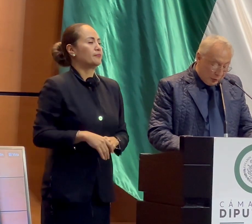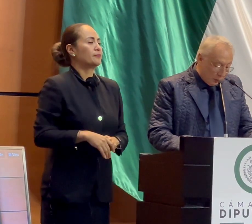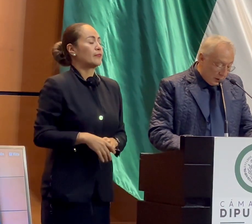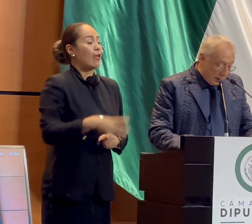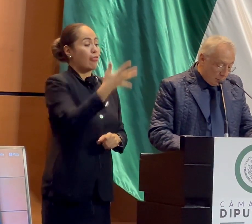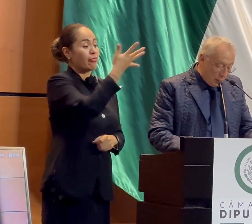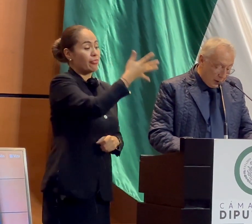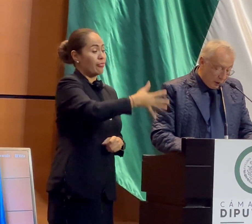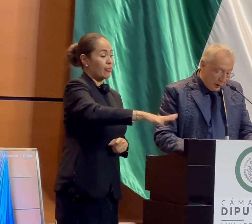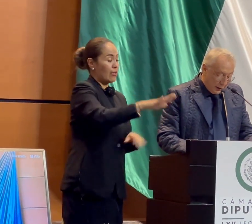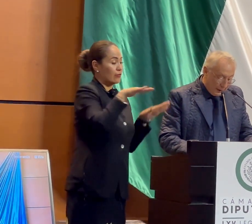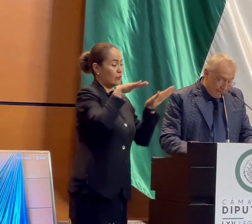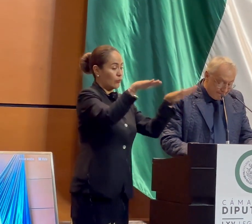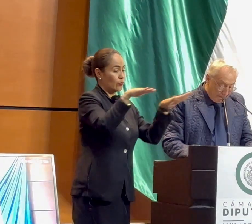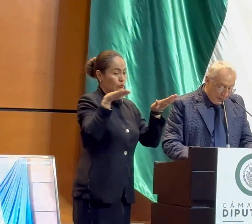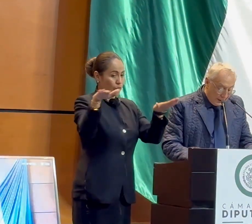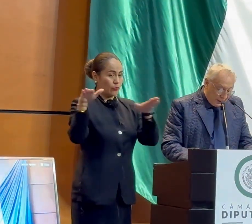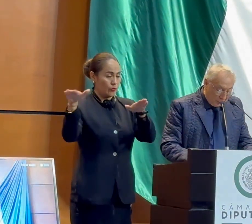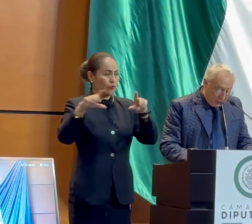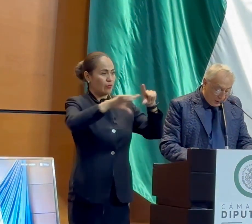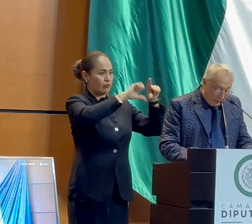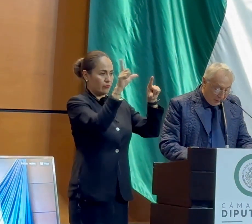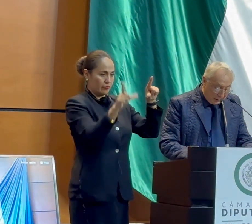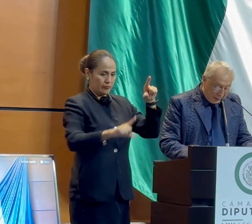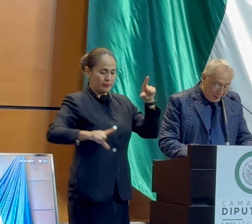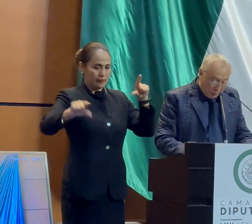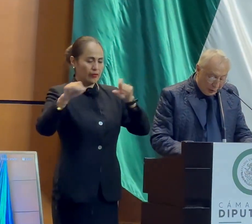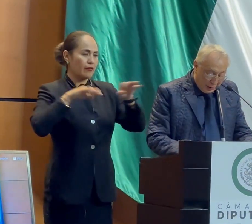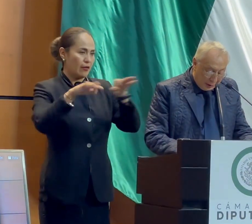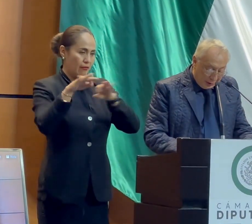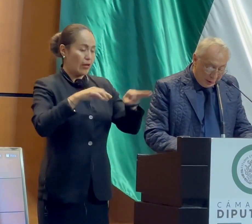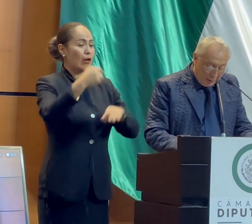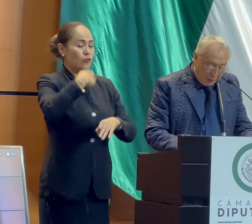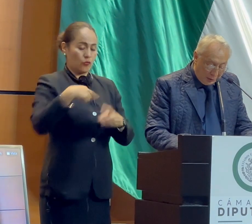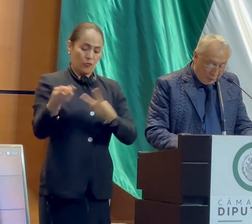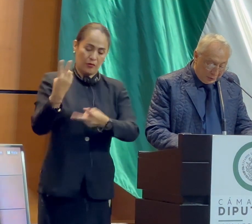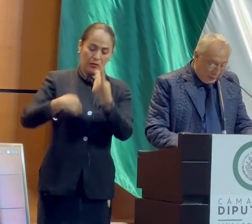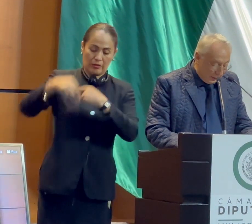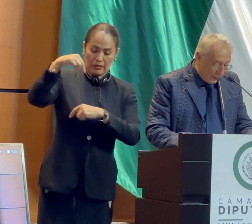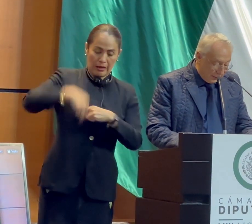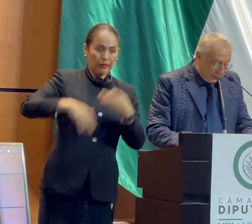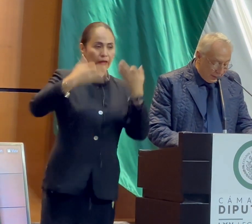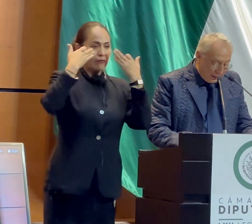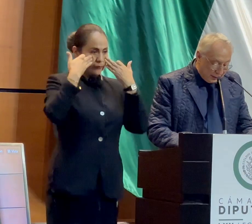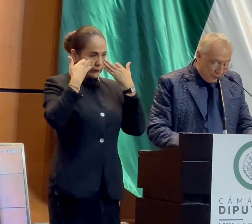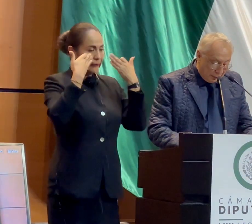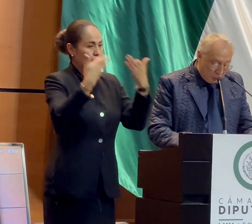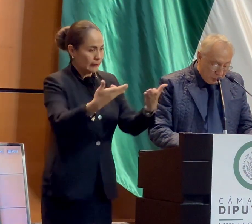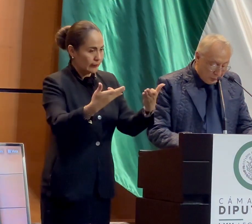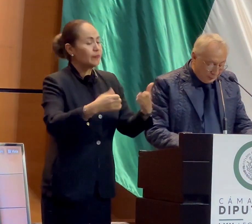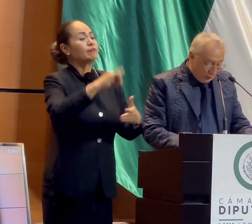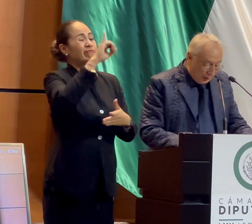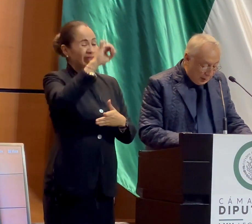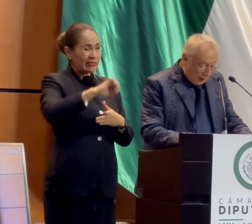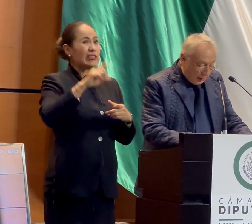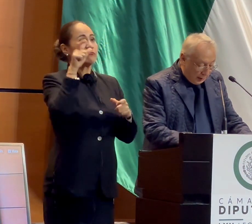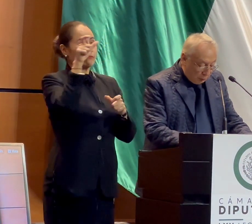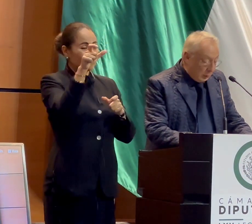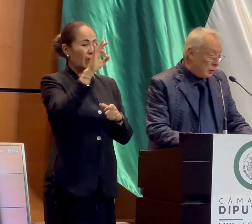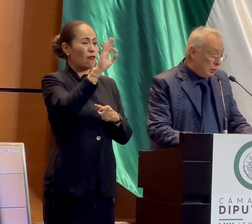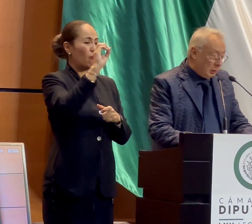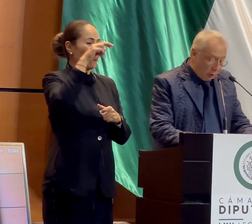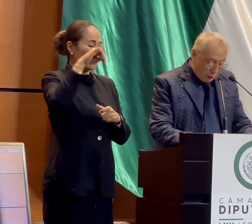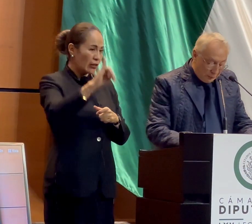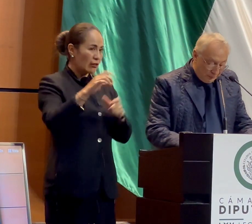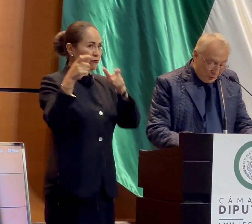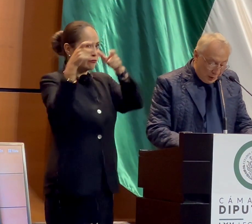10 aeropuertos de la República Mexicana. Estoy aquí para testimoniar la peligrosa existencia de este fenómeno, que no